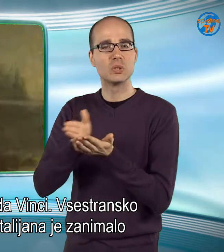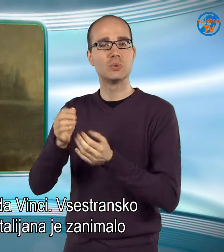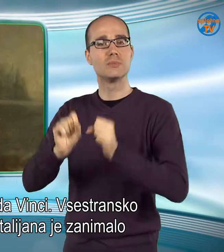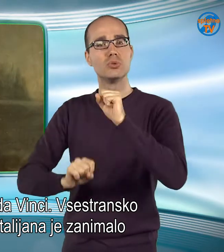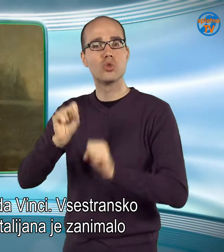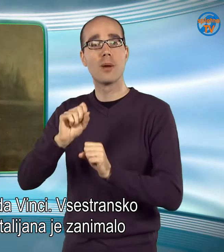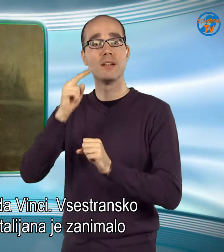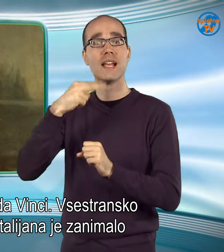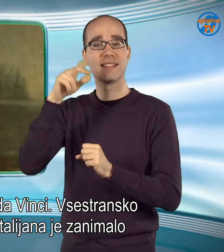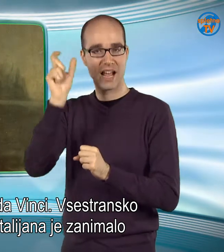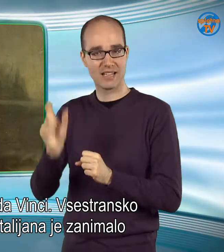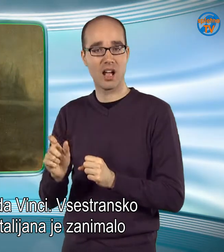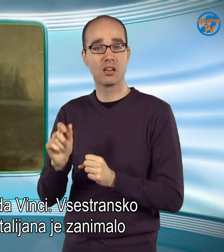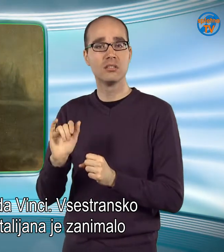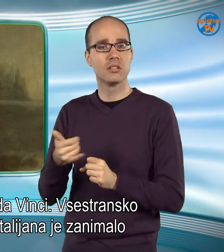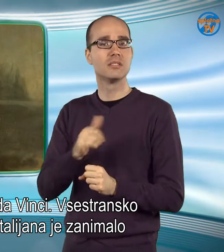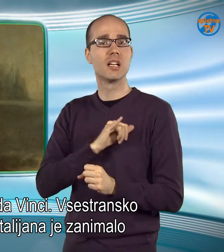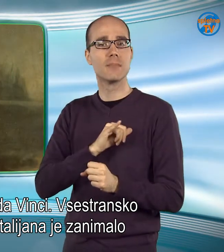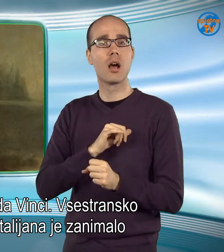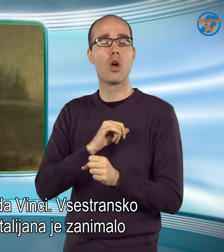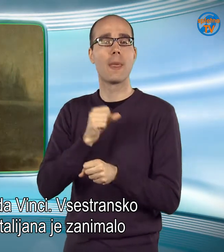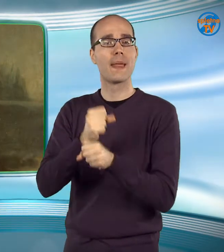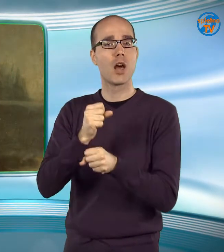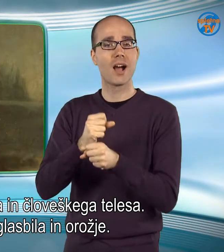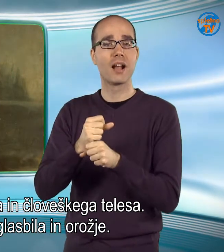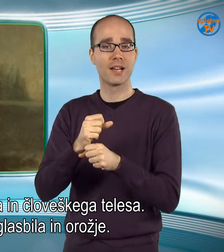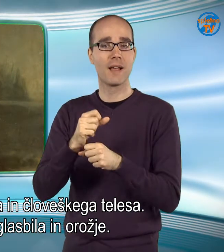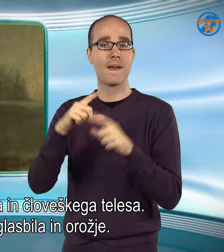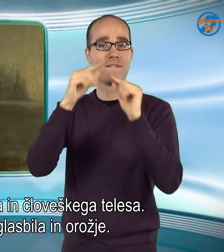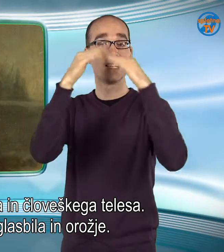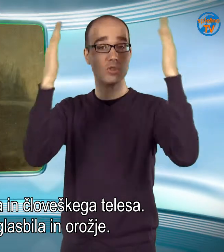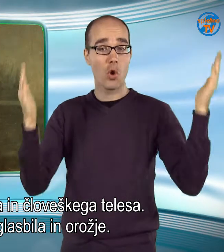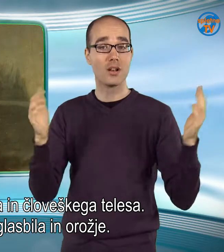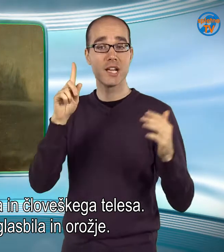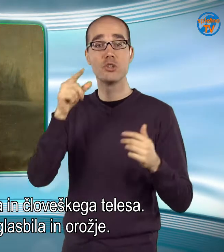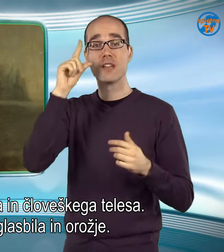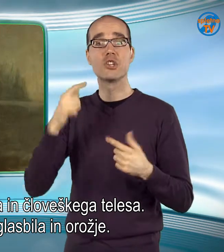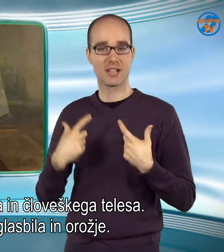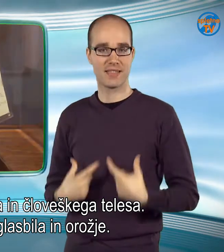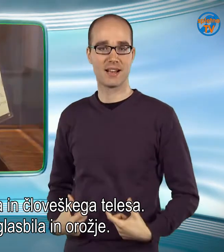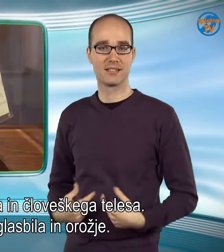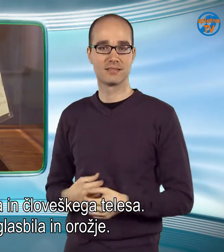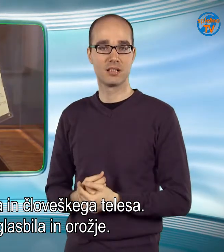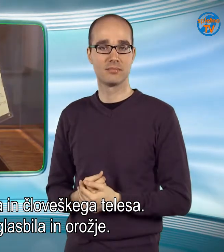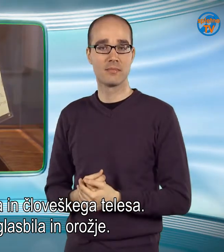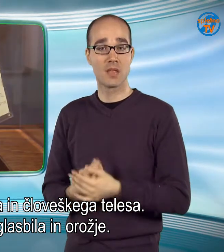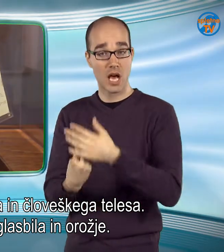Vsestransko nadarjenega Italijana je zanimalo delovanje vesolja in človeškega telesa.